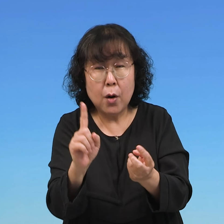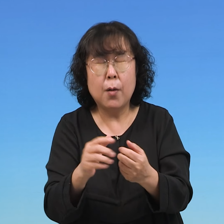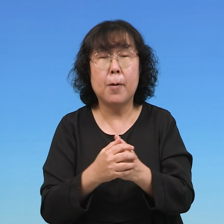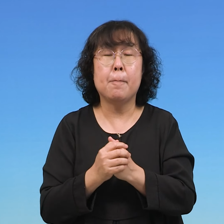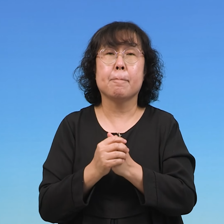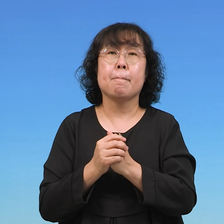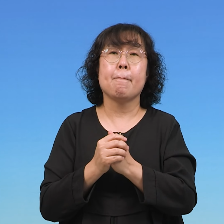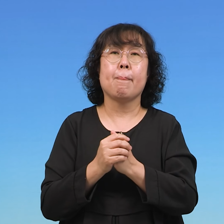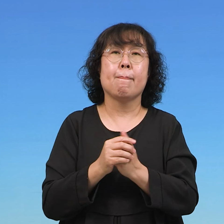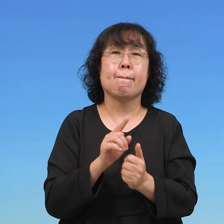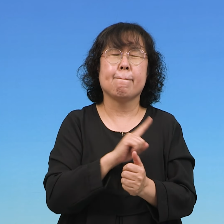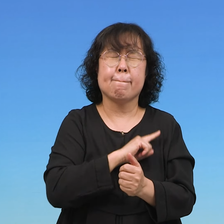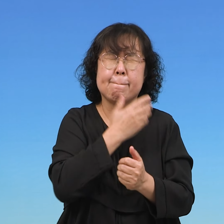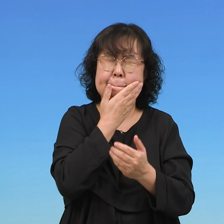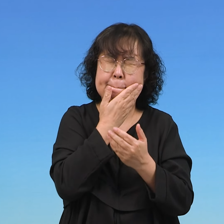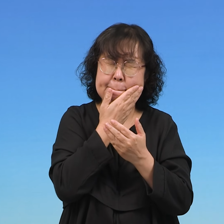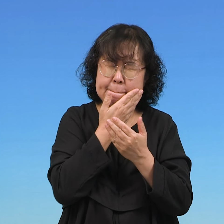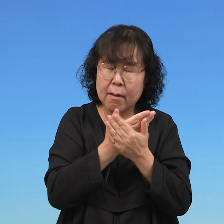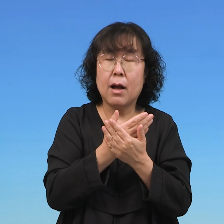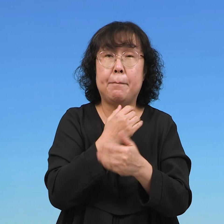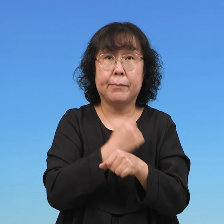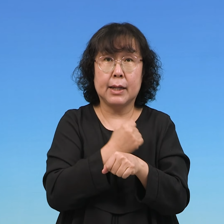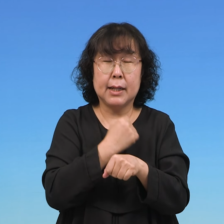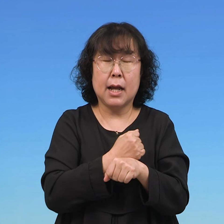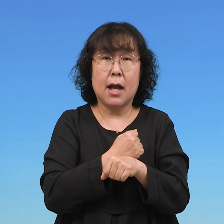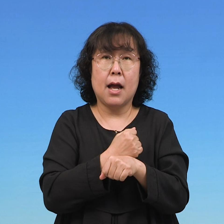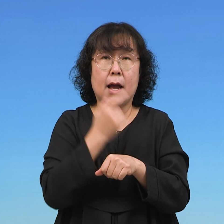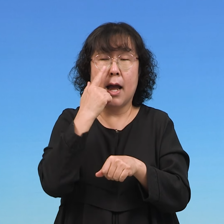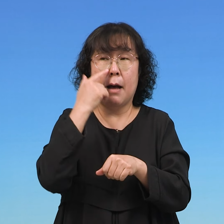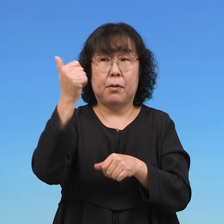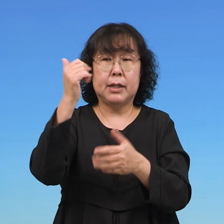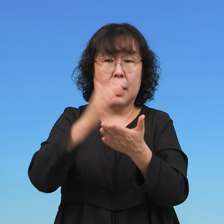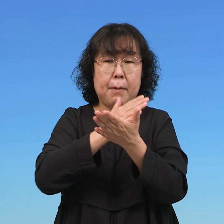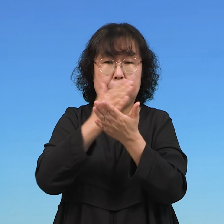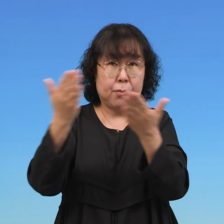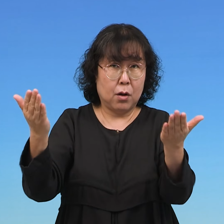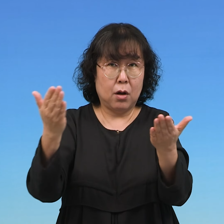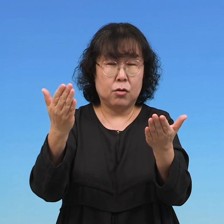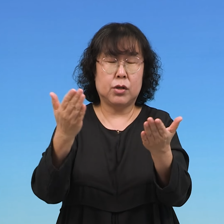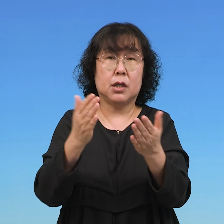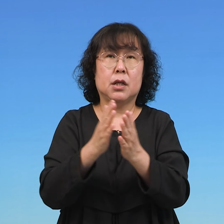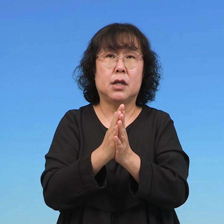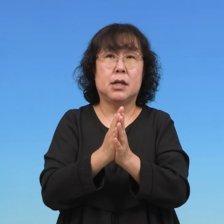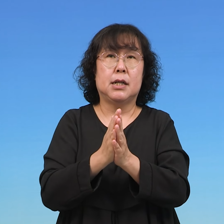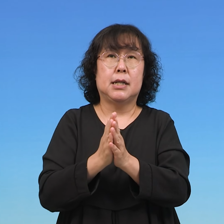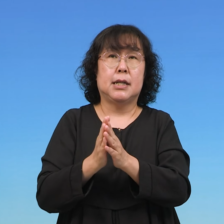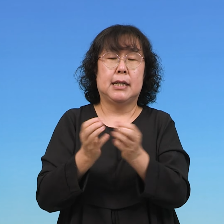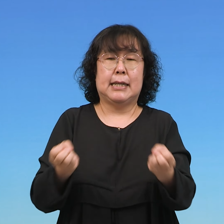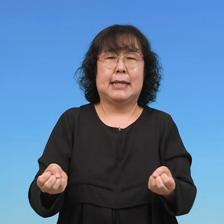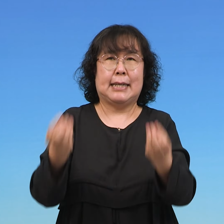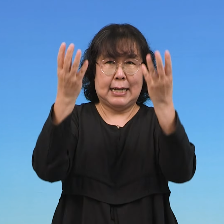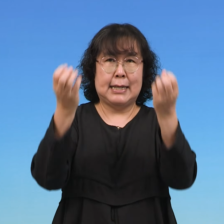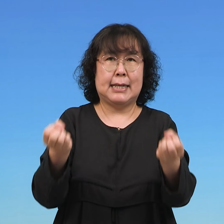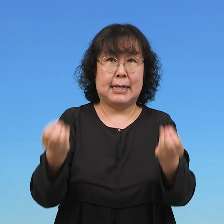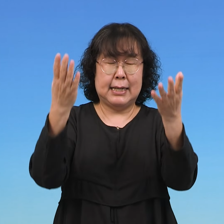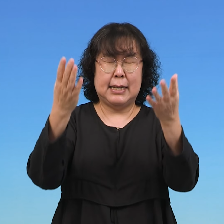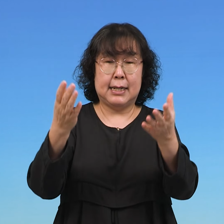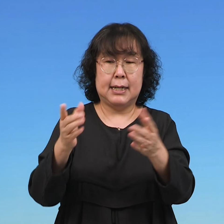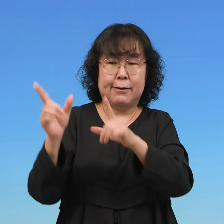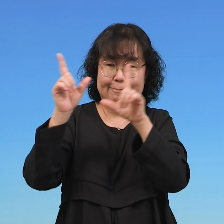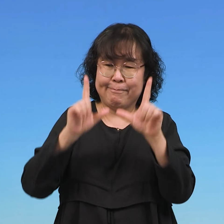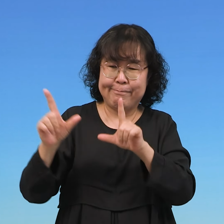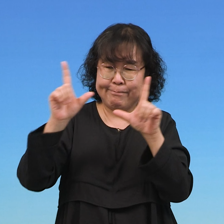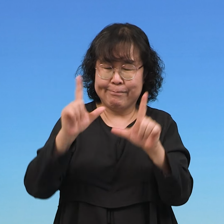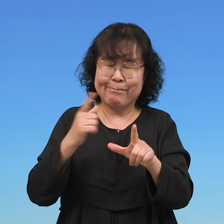있는데요, 제일 중요하다 생각합니다. 아버지가 베푸시는 잔치를 누리셔야 합니다.